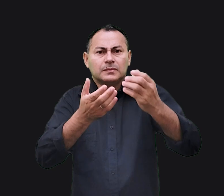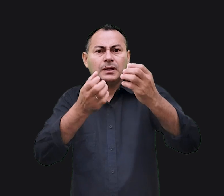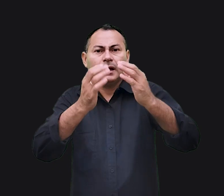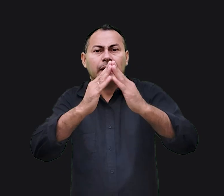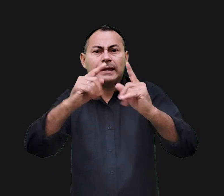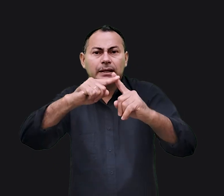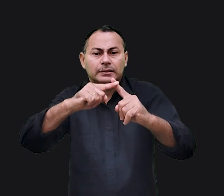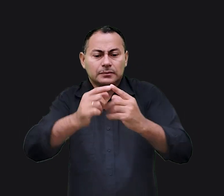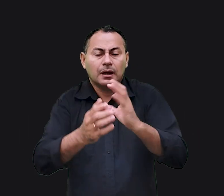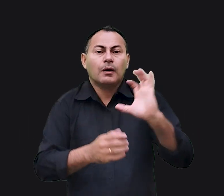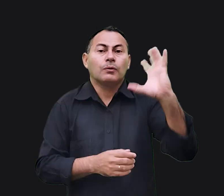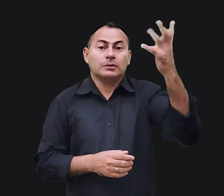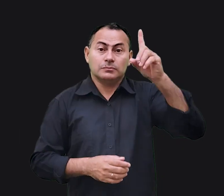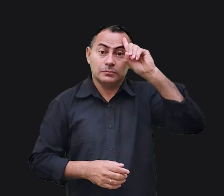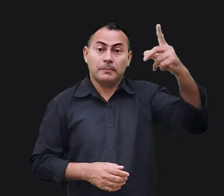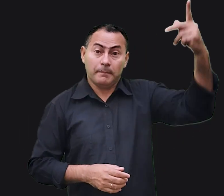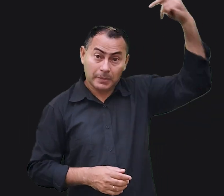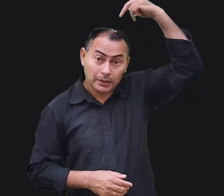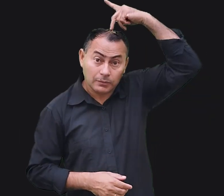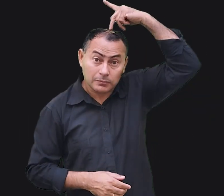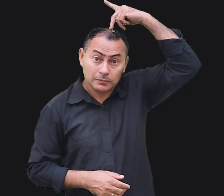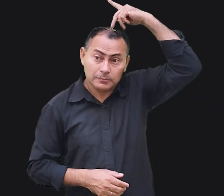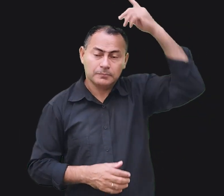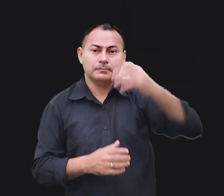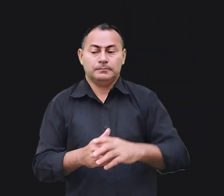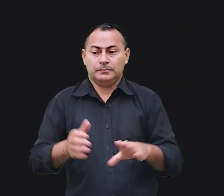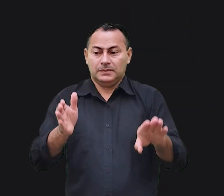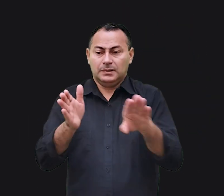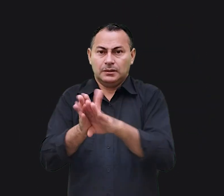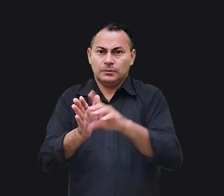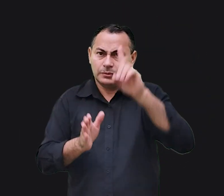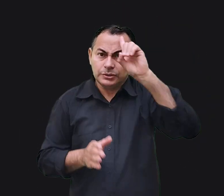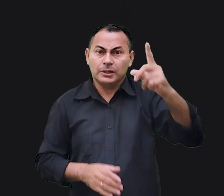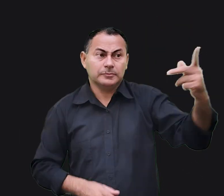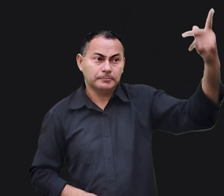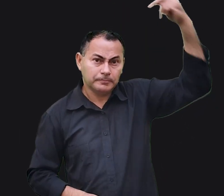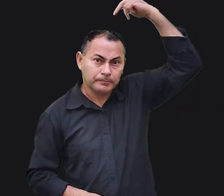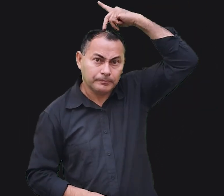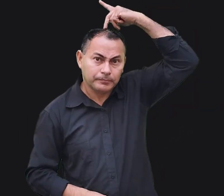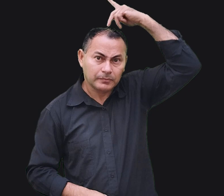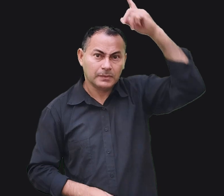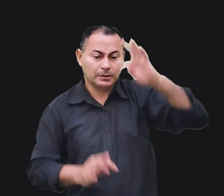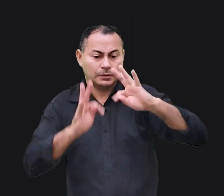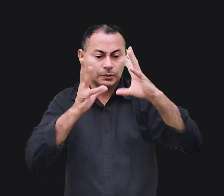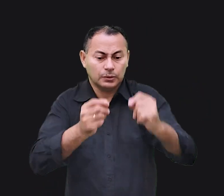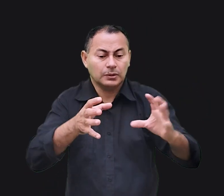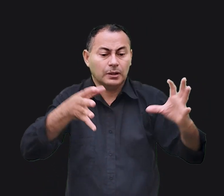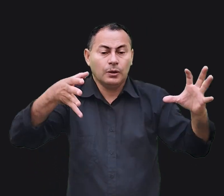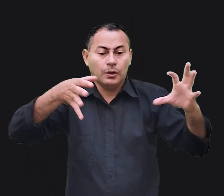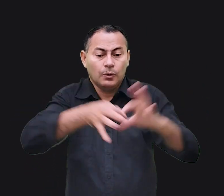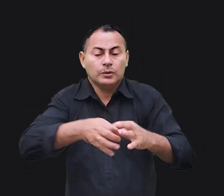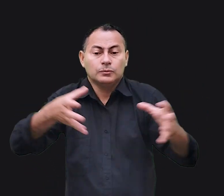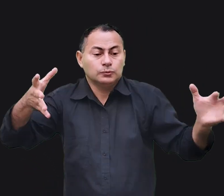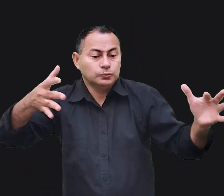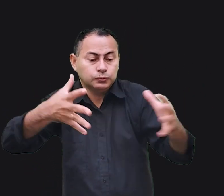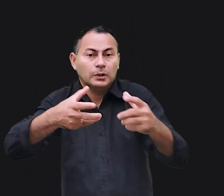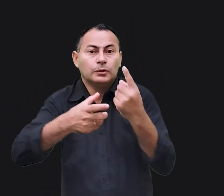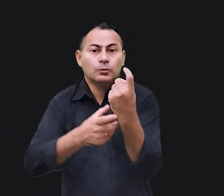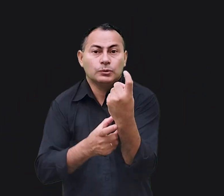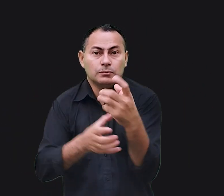que aconteceu no dia de Pentecostes. Chegando o dia de Pentecostes, estavam todos reunidos num só lugar.